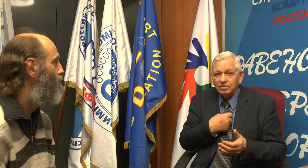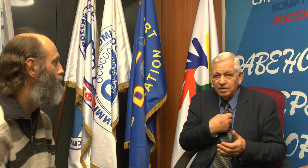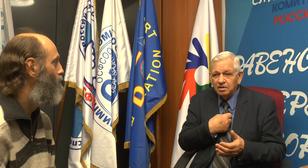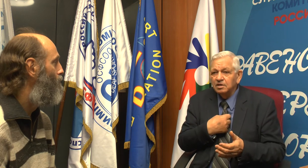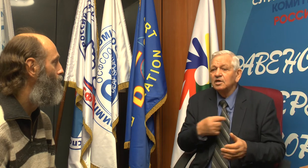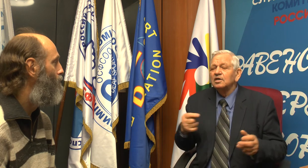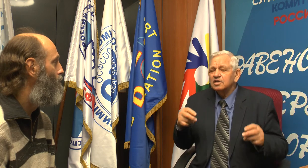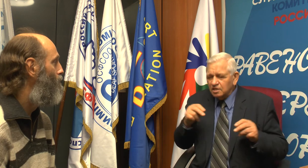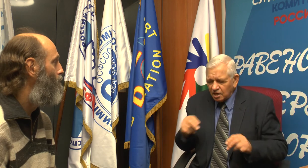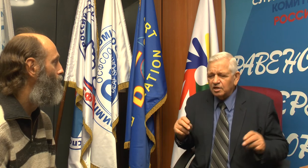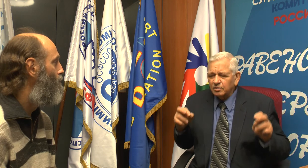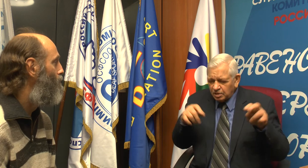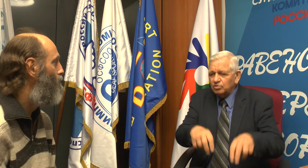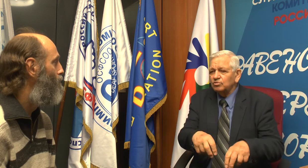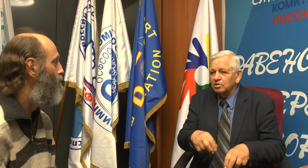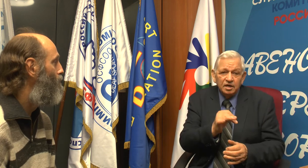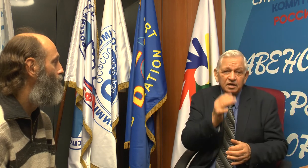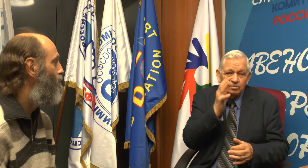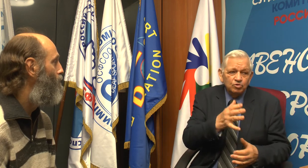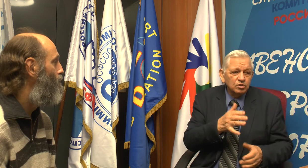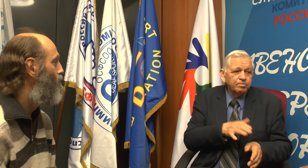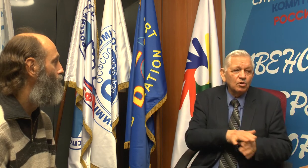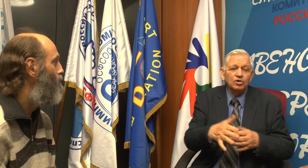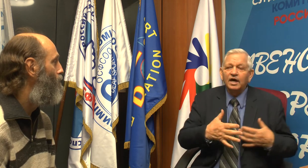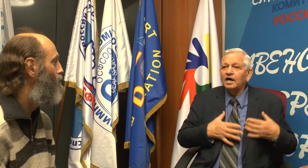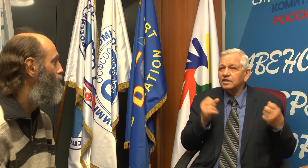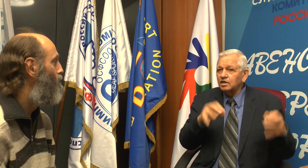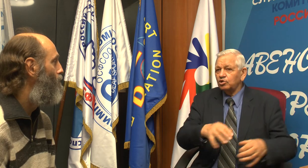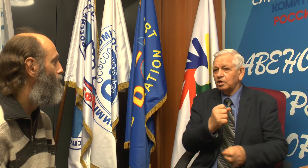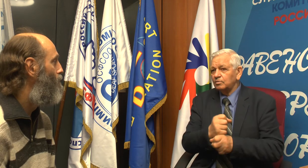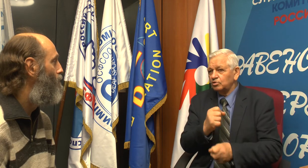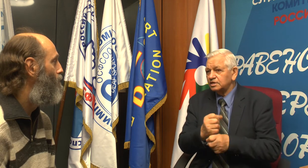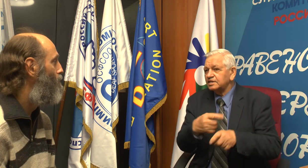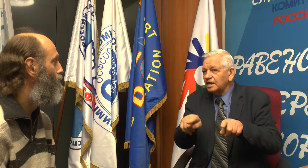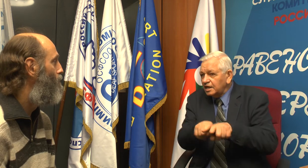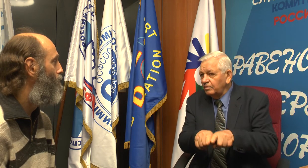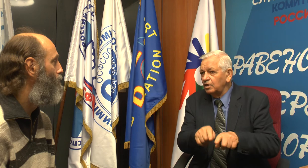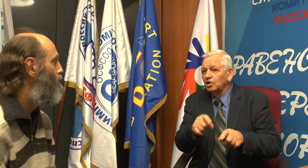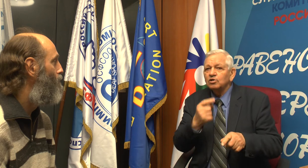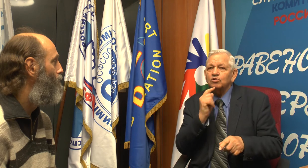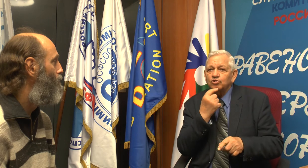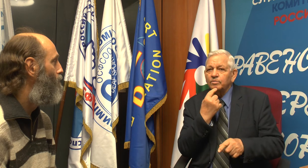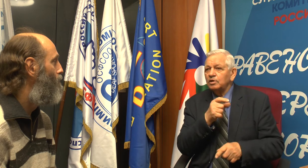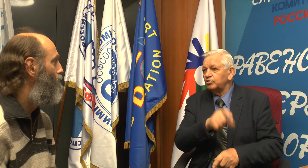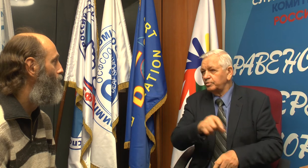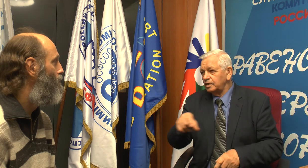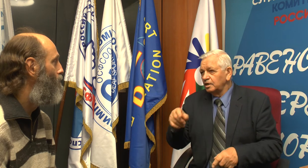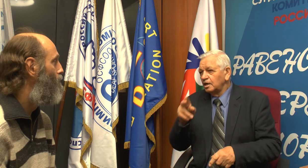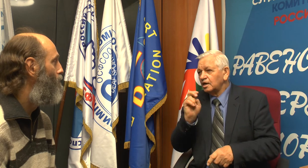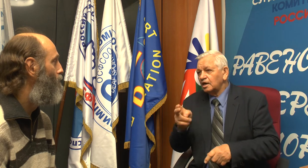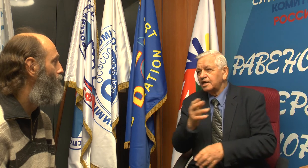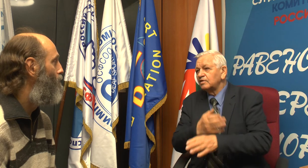мне, тренеры придут и будут с полной отдачей работать с такими трудными людьми, как